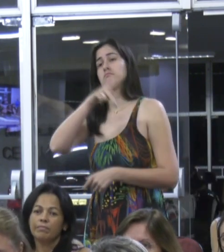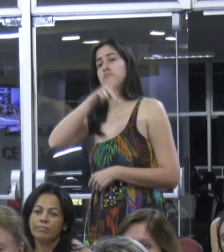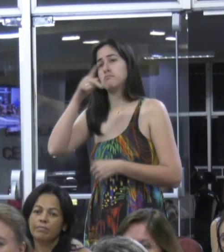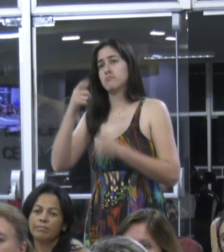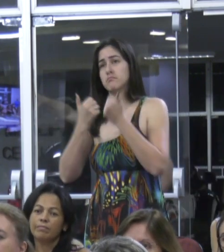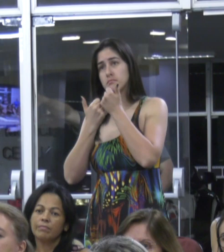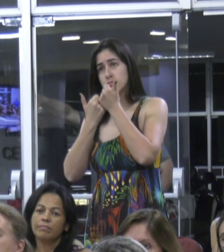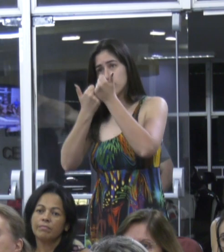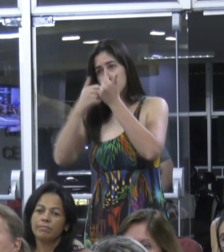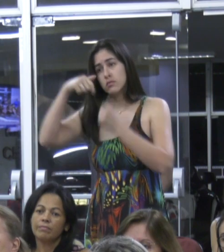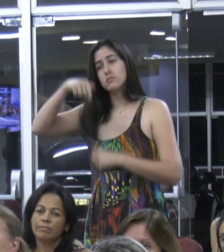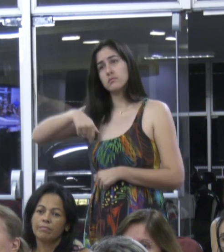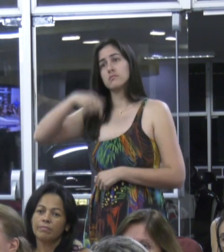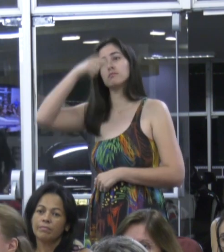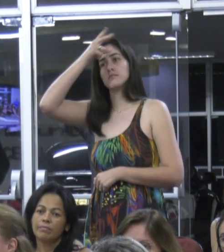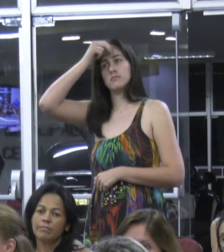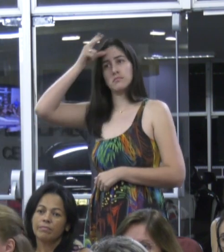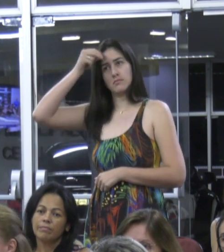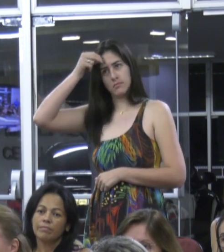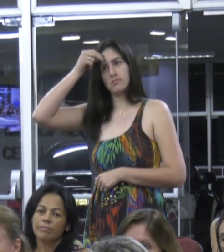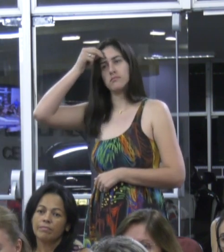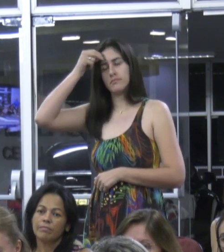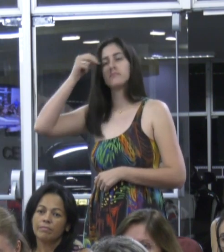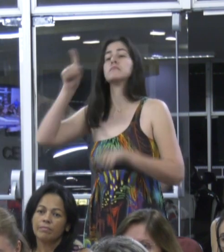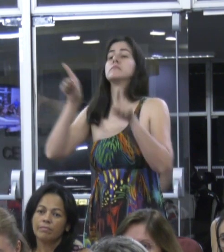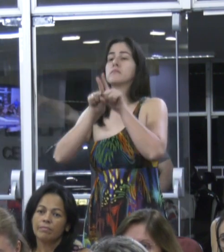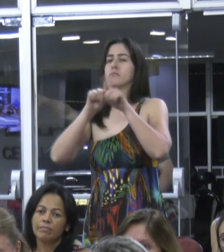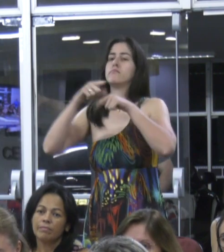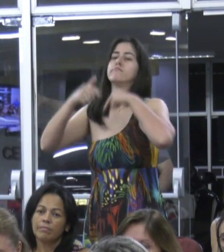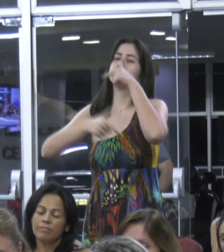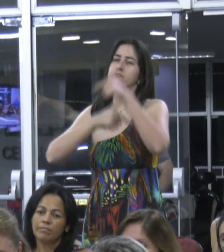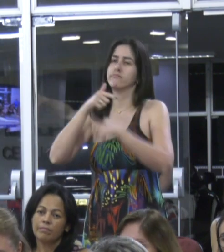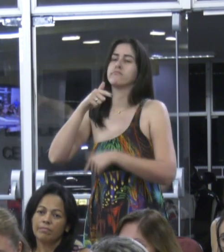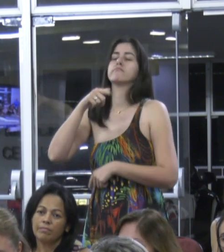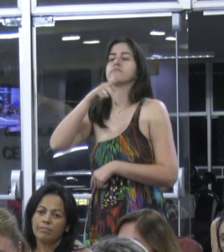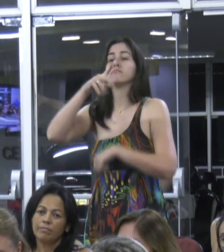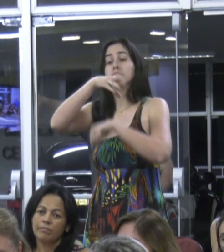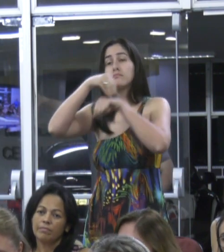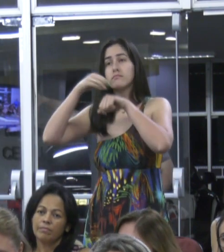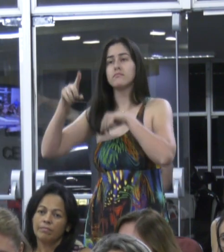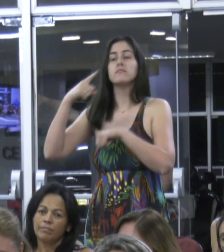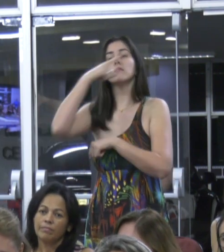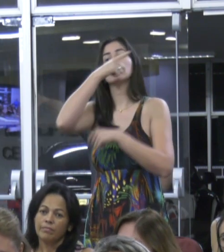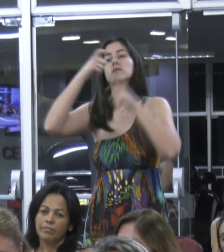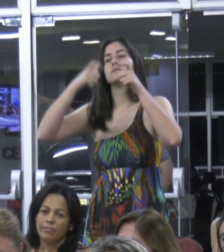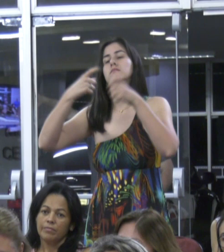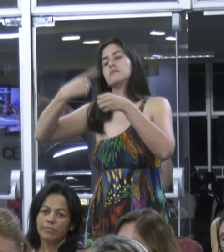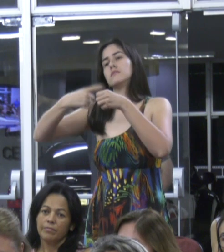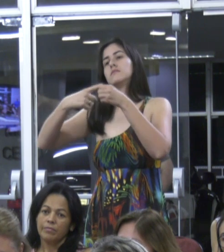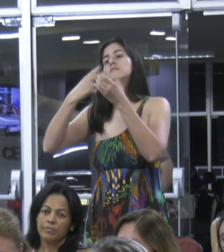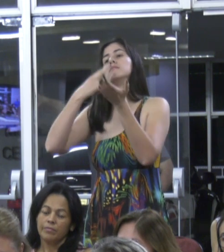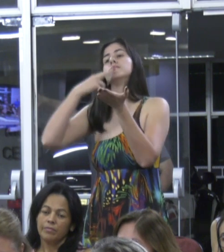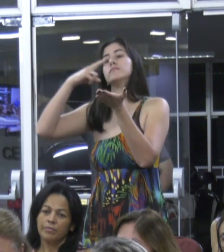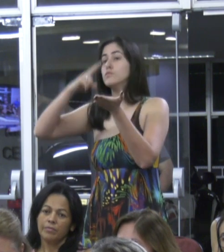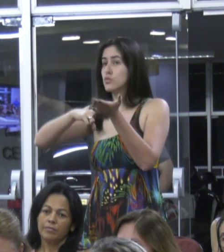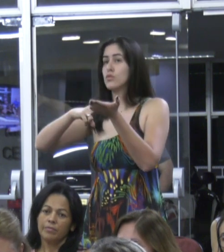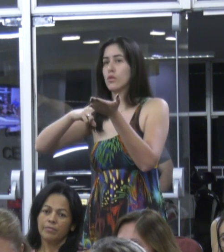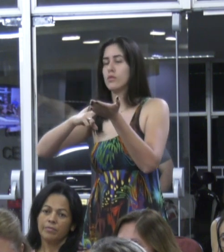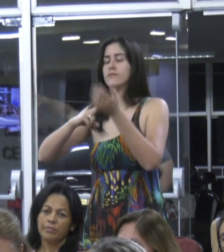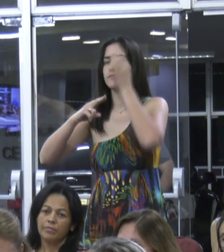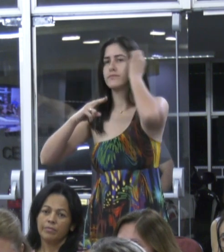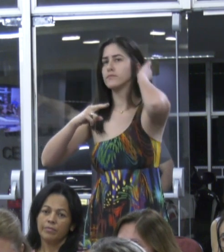Mariana, eu sou pedagoga e da rede municipal. Também trabalho